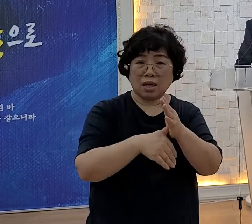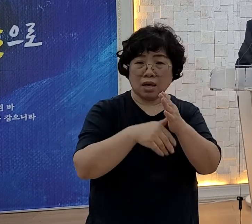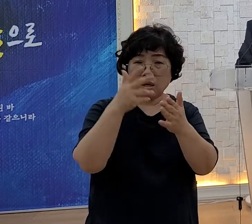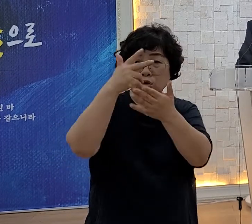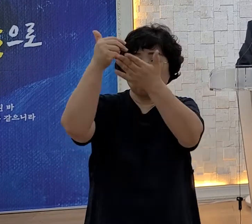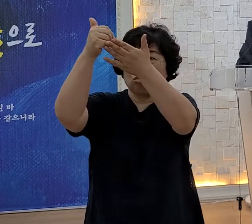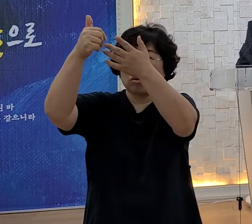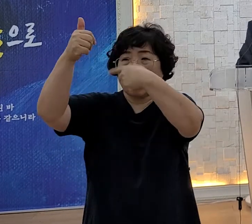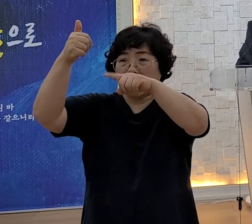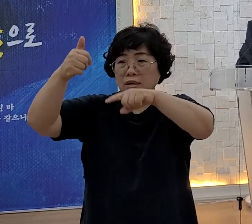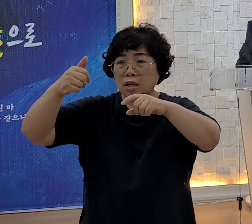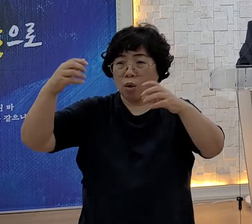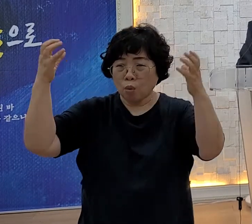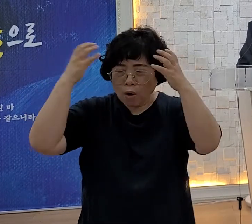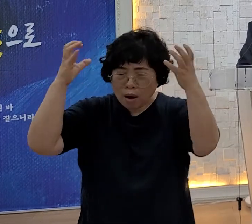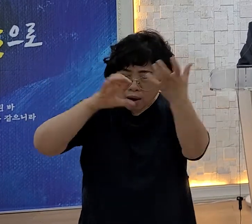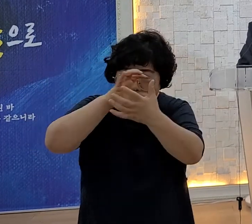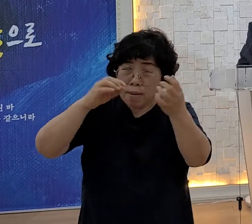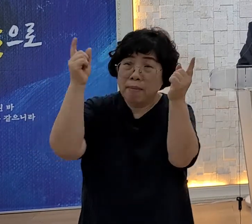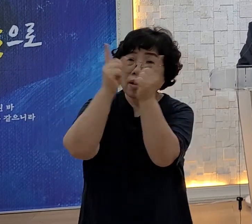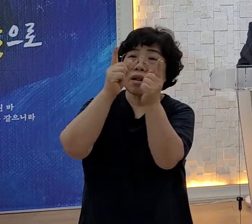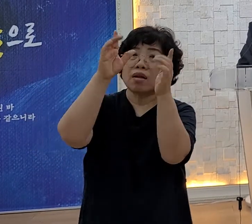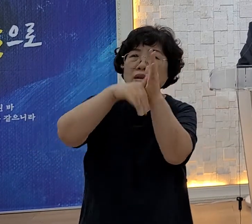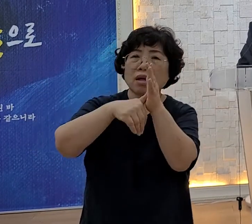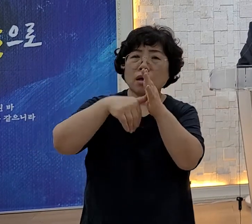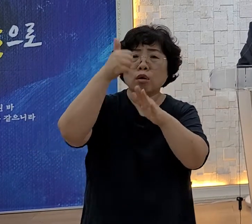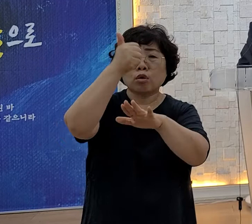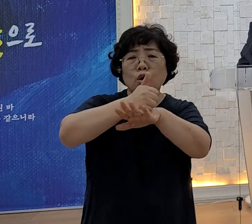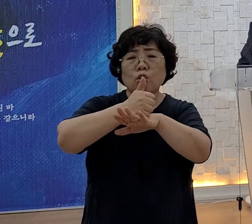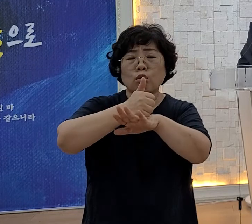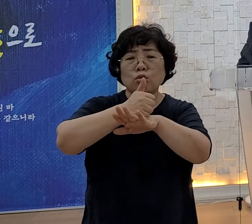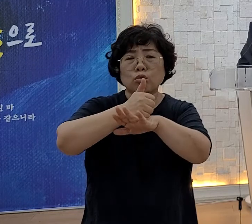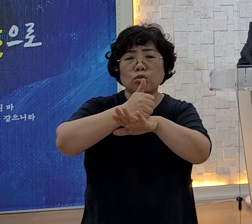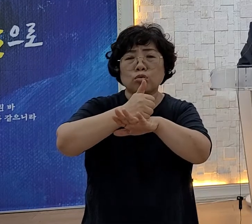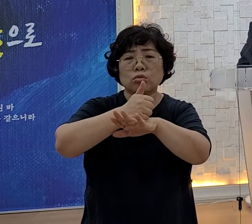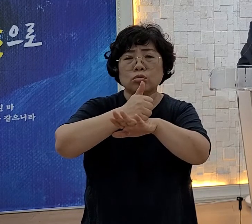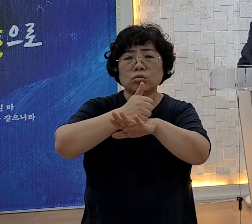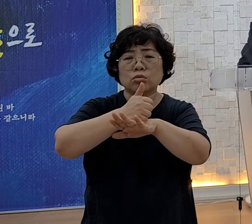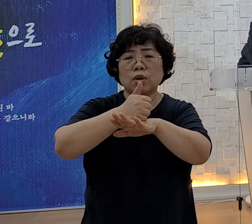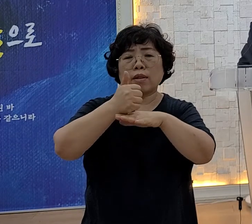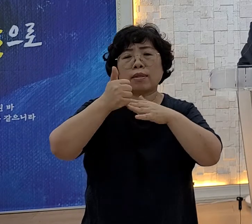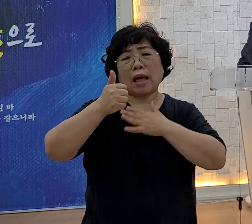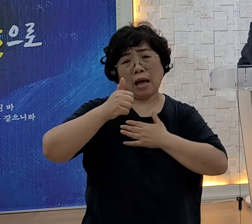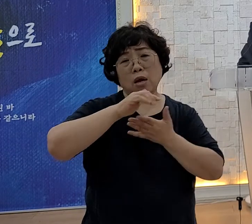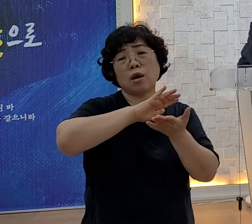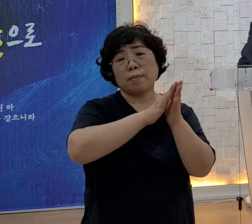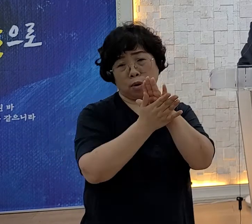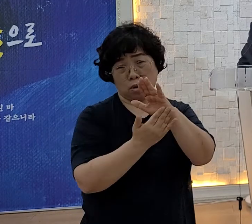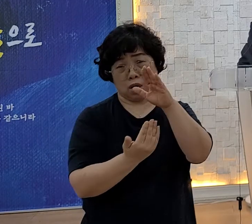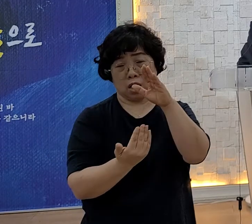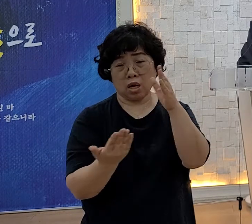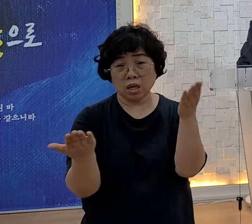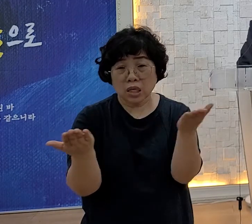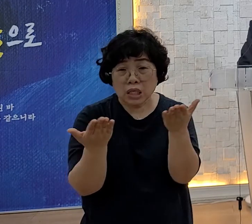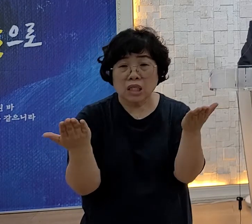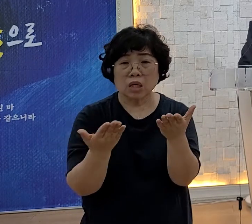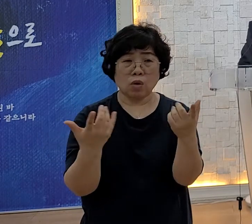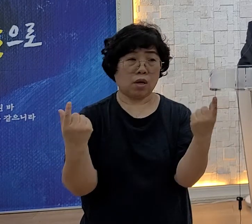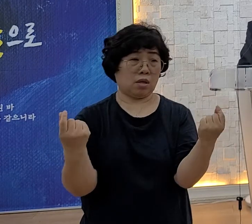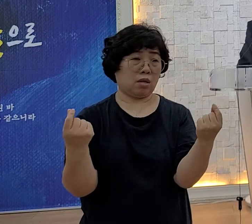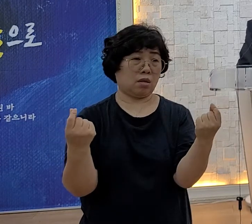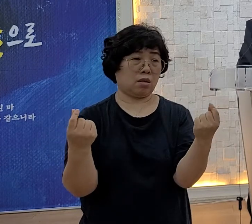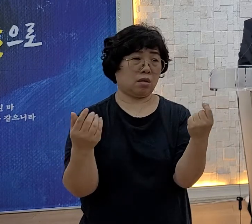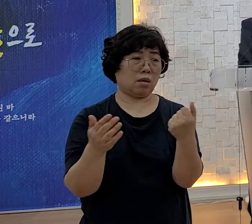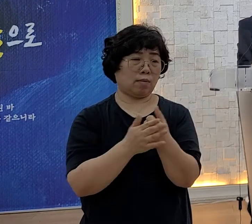우리에게 왔어요. 그리고 결국 그 환난은 누구를 좋아지게 하는 거예요? 나를 좋아지고 나를. 감당할